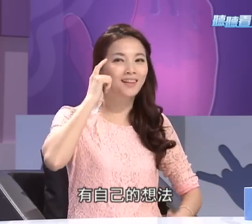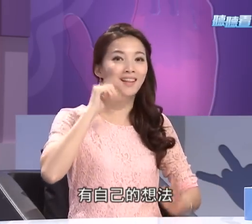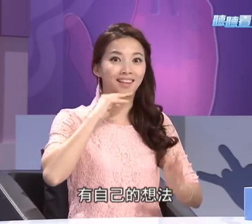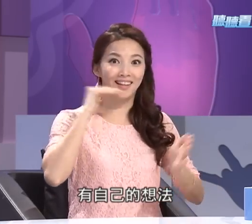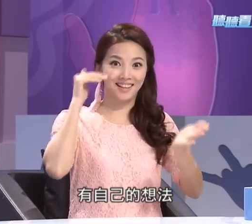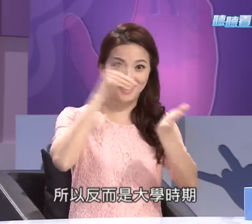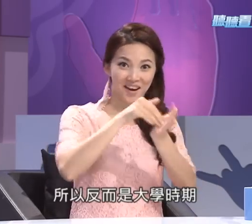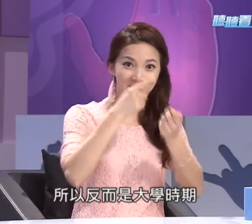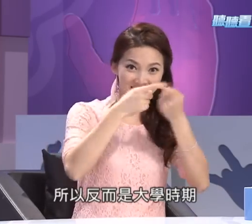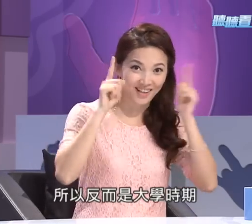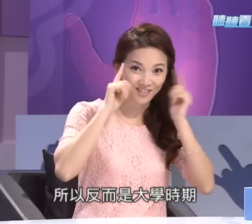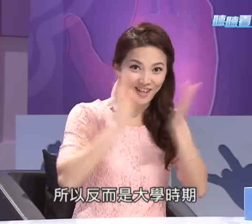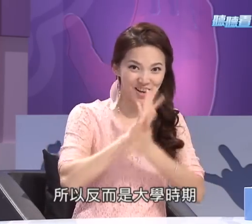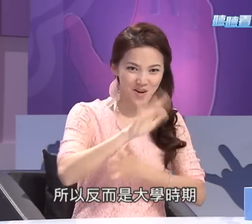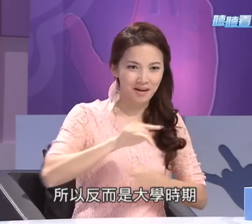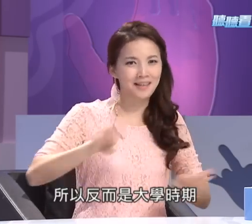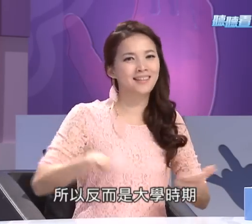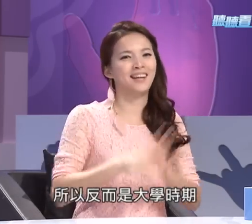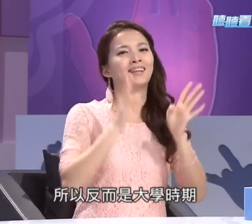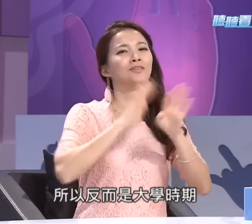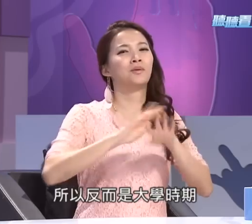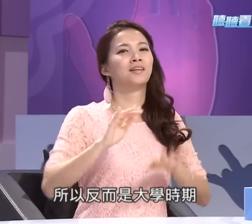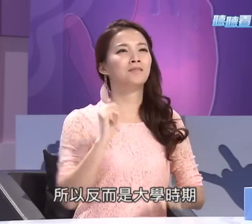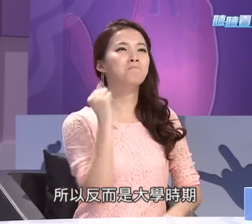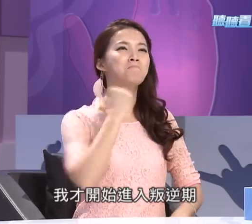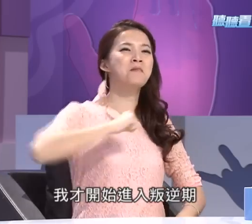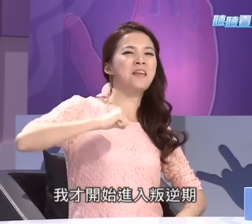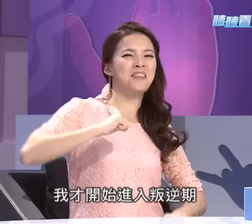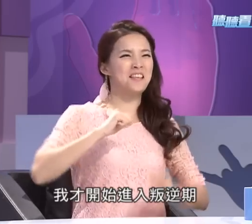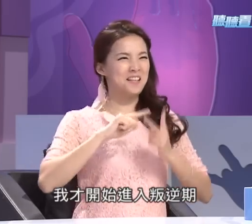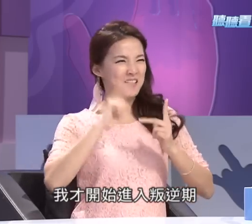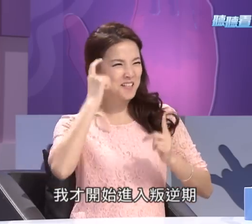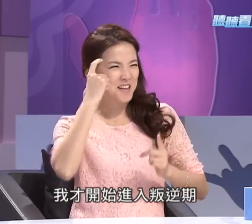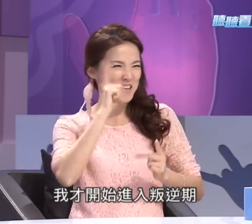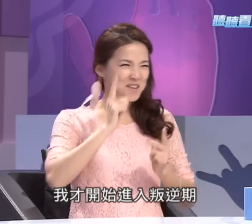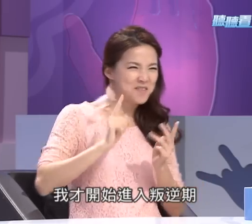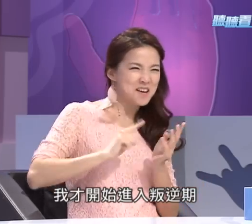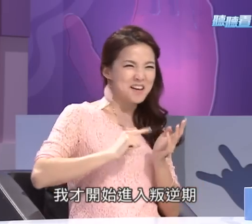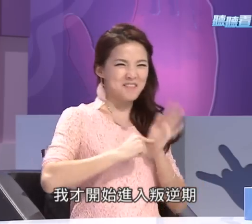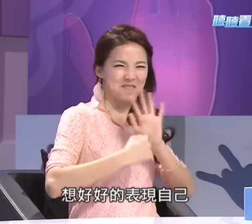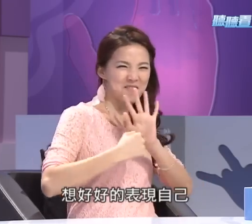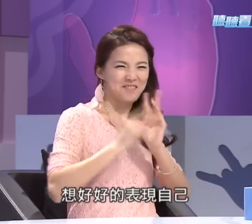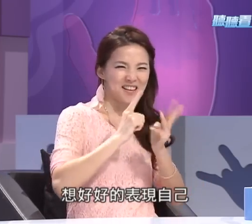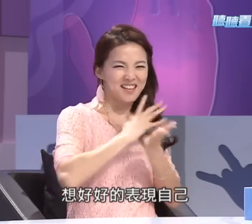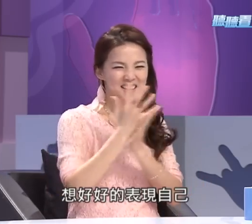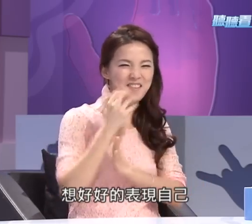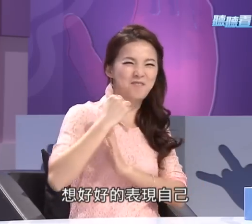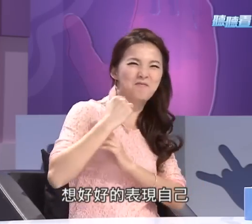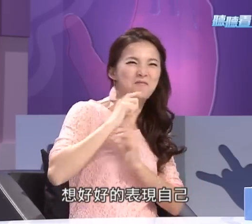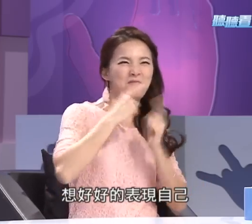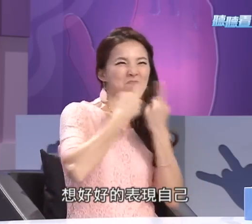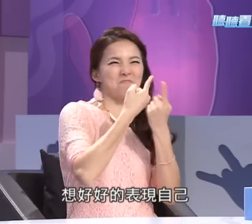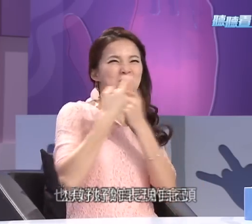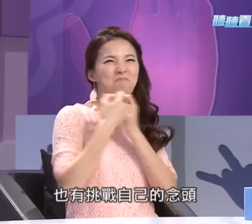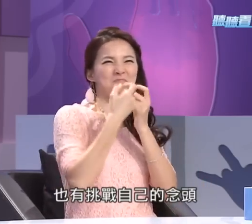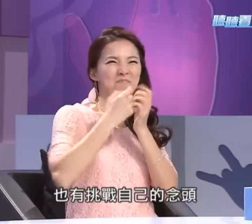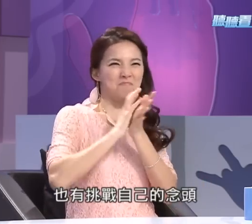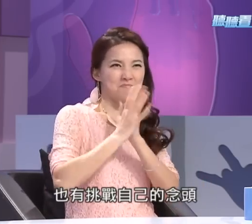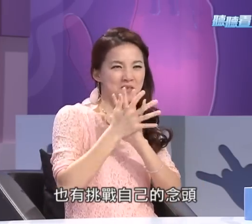法，所以反而是大学时期我才开始进入叛逆期，想好好的表现自己，也有挑战自